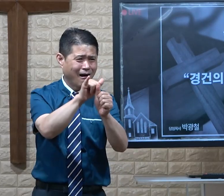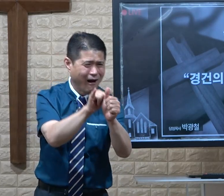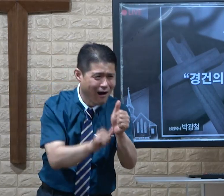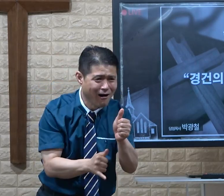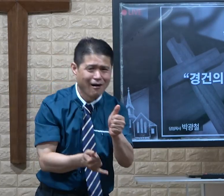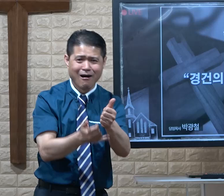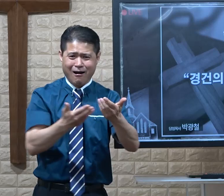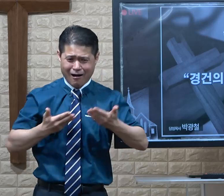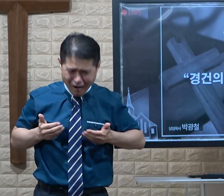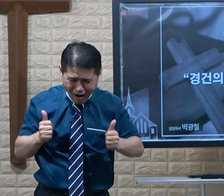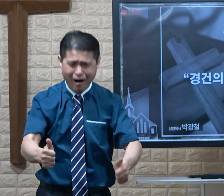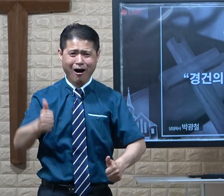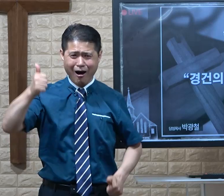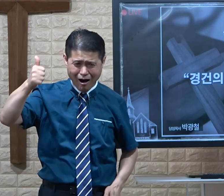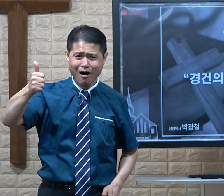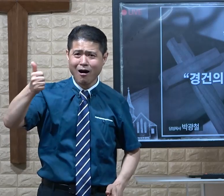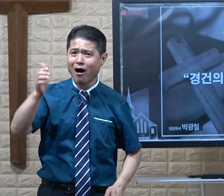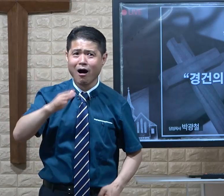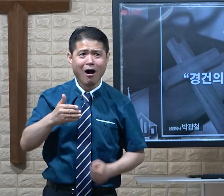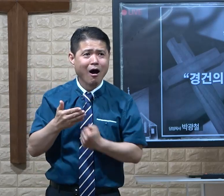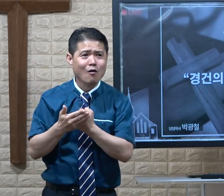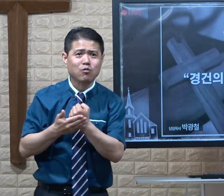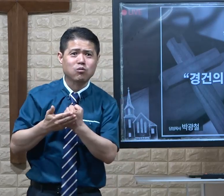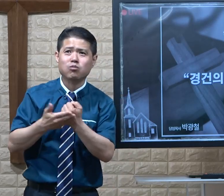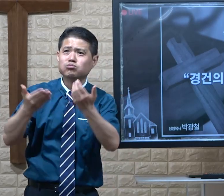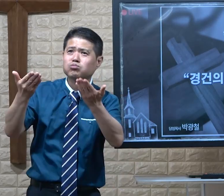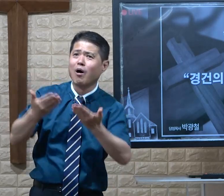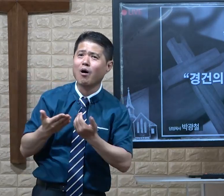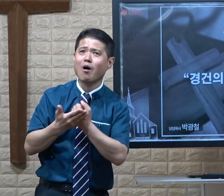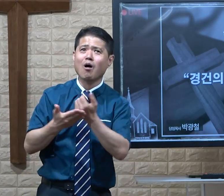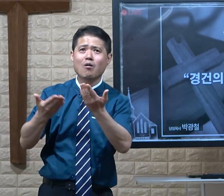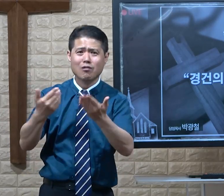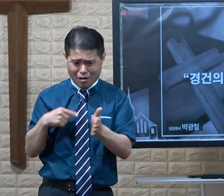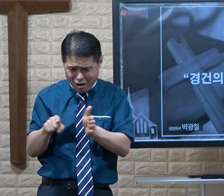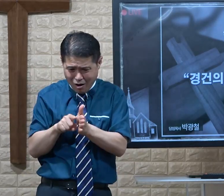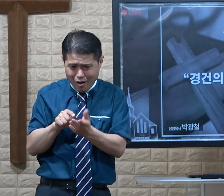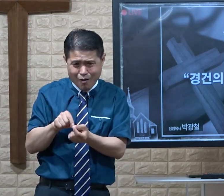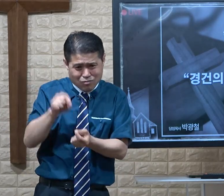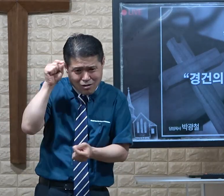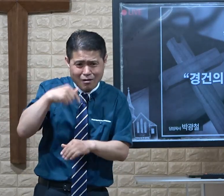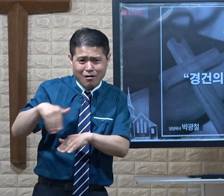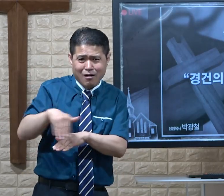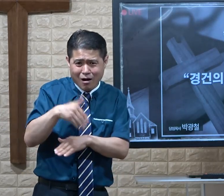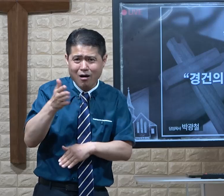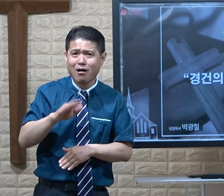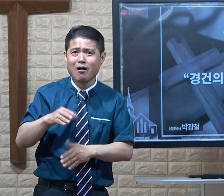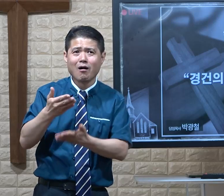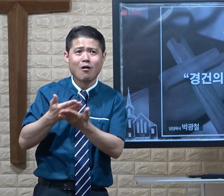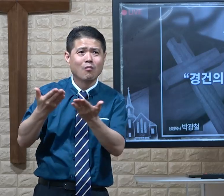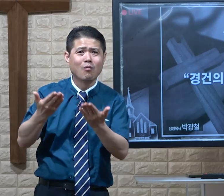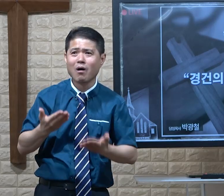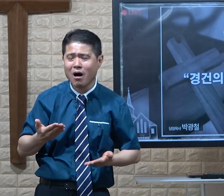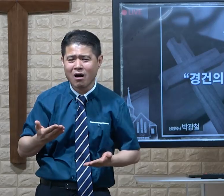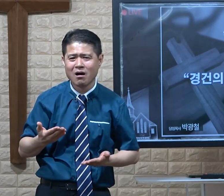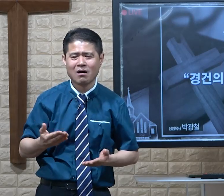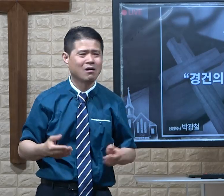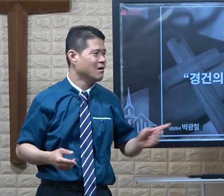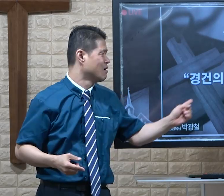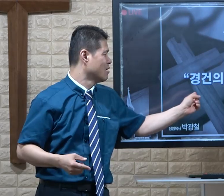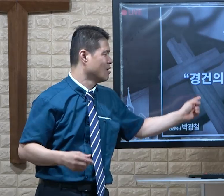나는 교회에서는 정말 열심히 모든 것을 다 잘하는데 그렇게 은혜를 달라고 기도를 하고 열심히 다녔는데 왜 나는